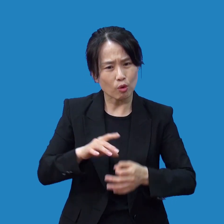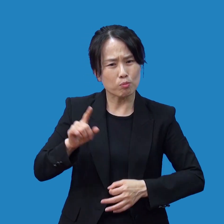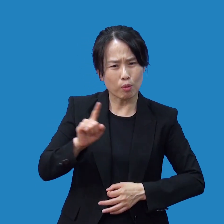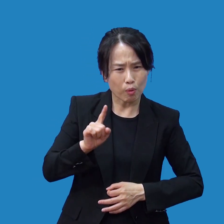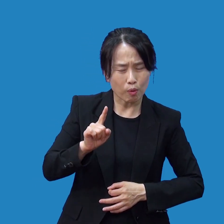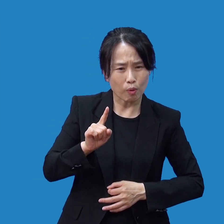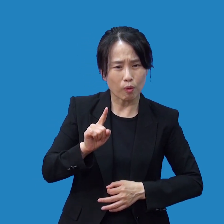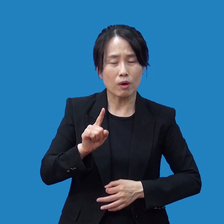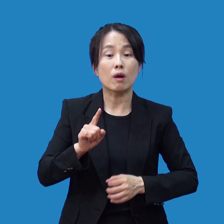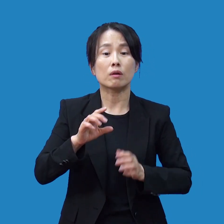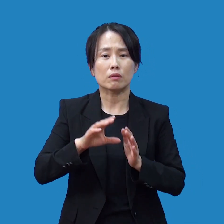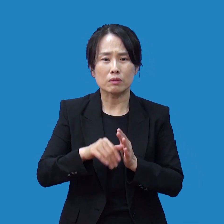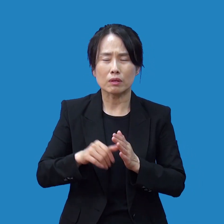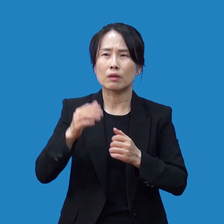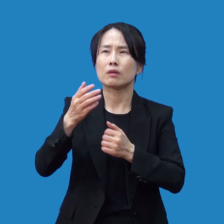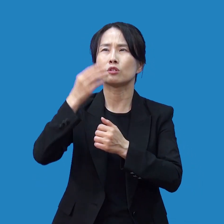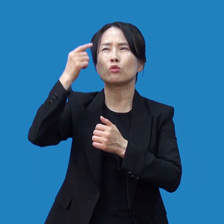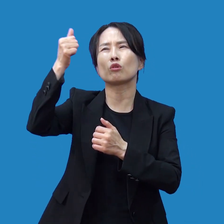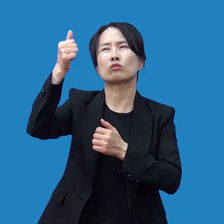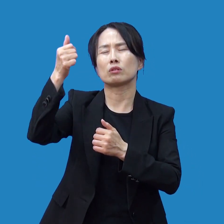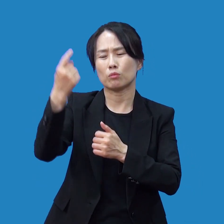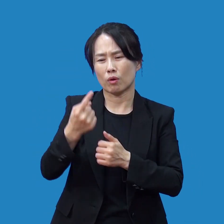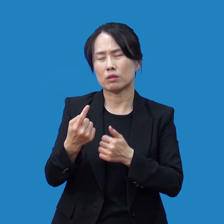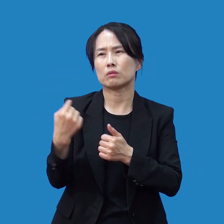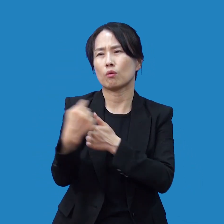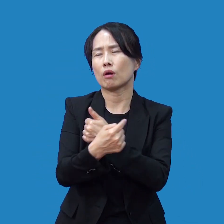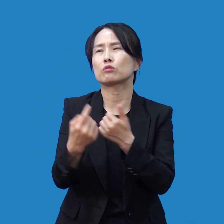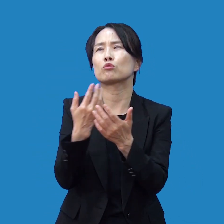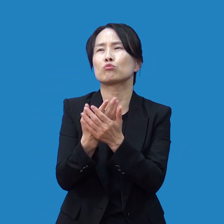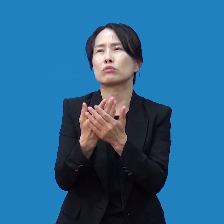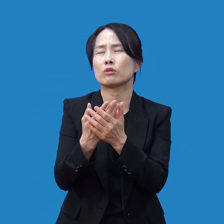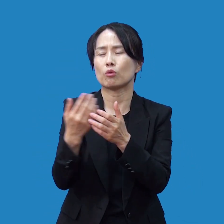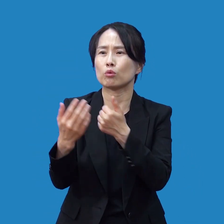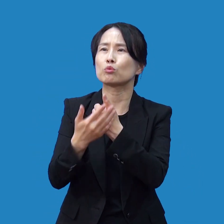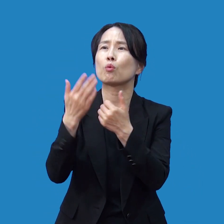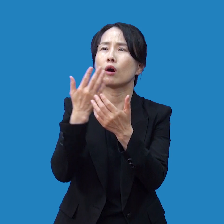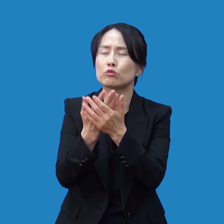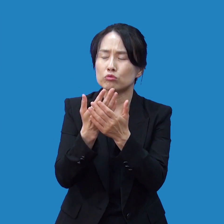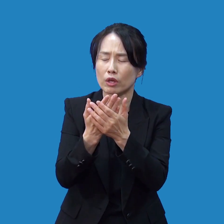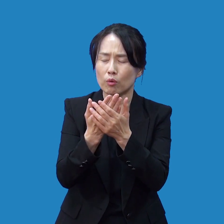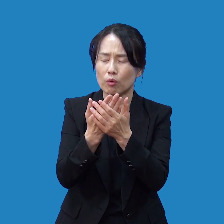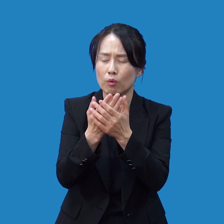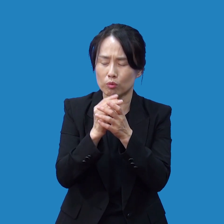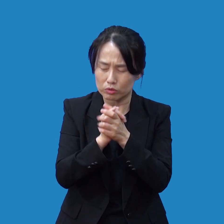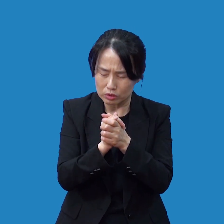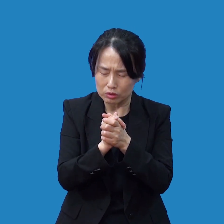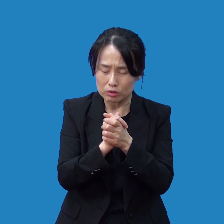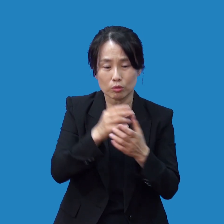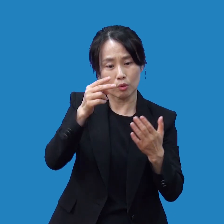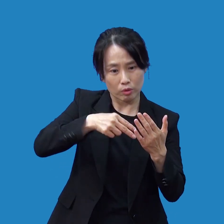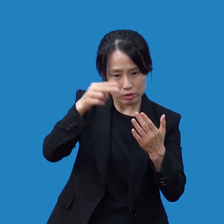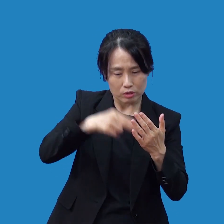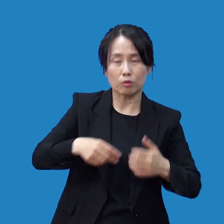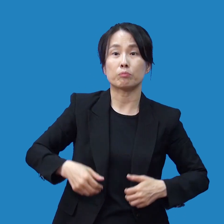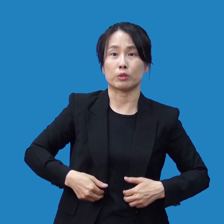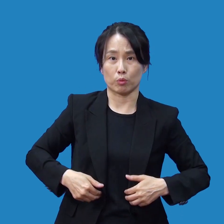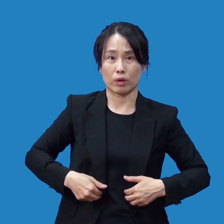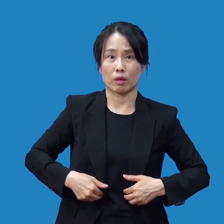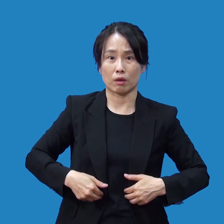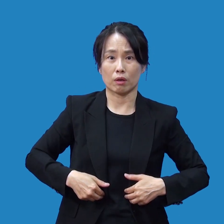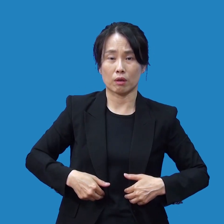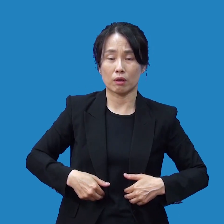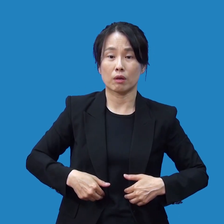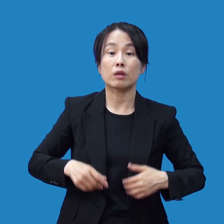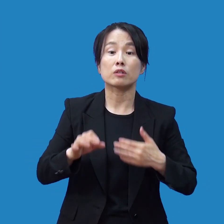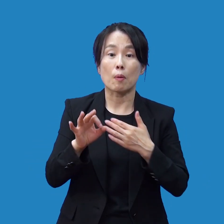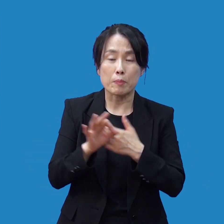도우심을 구하며 읽어야 합니다. 성경 말씀을 읽어야 하고 우리 삶의 컨텍스트를 같이 읽어야 합니다.